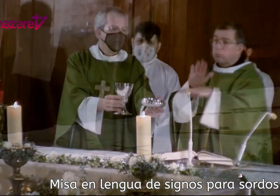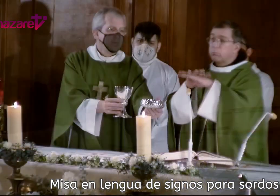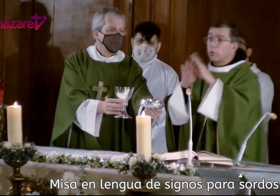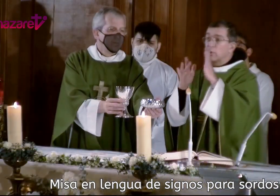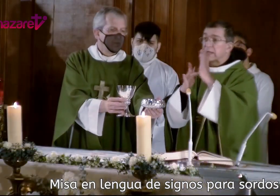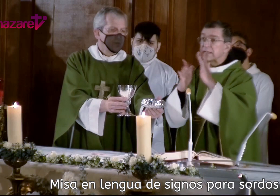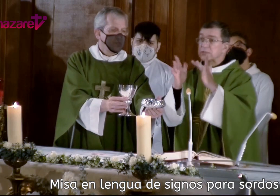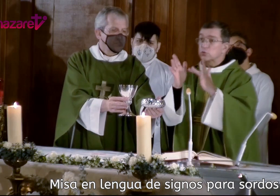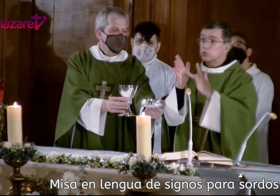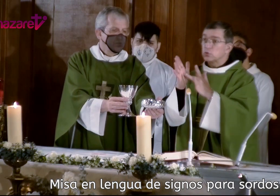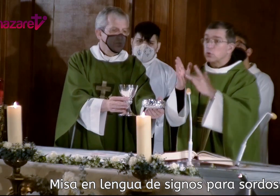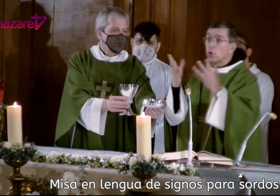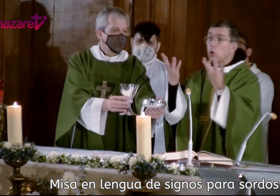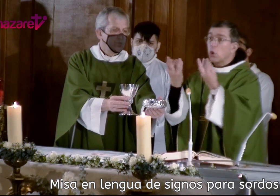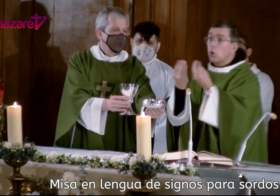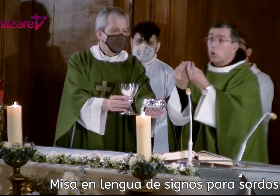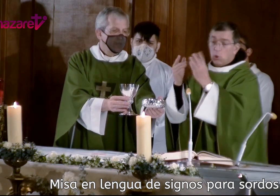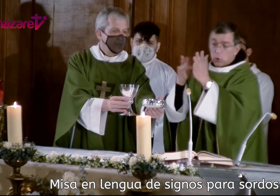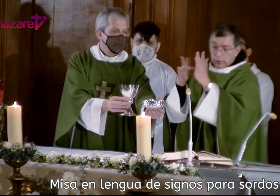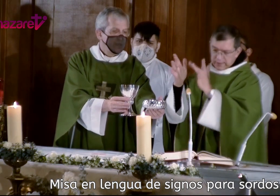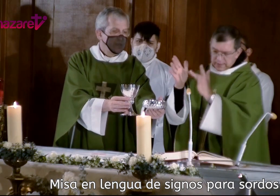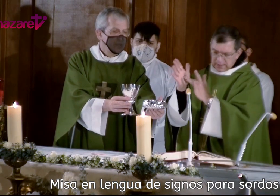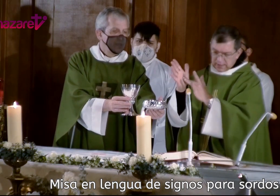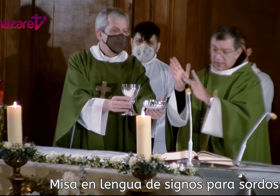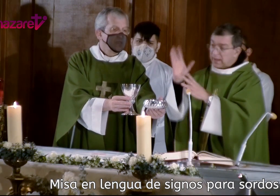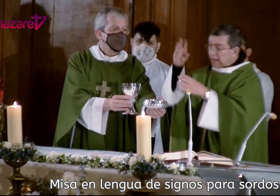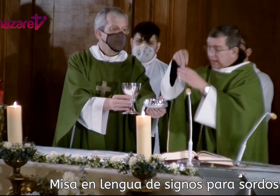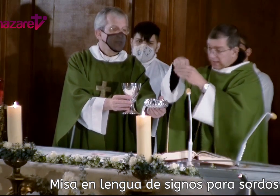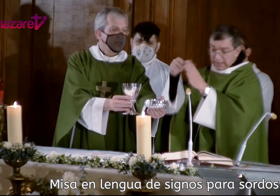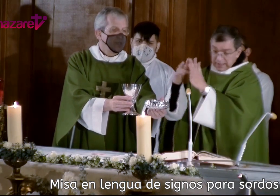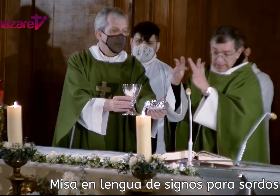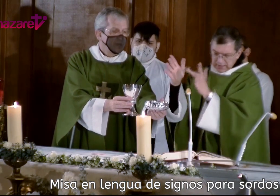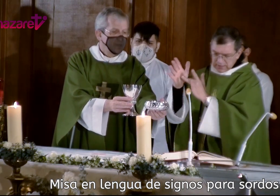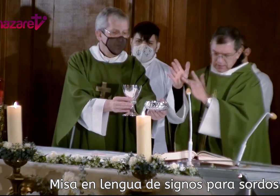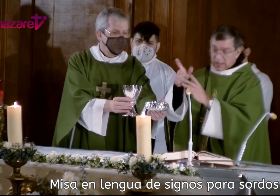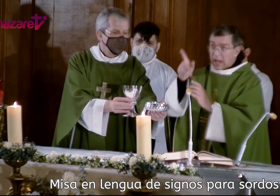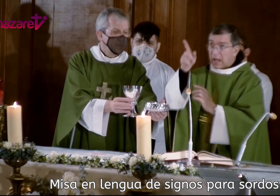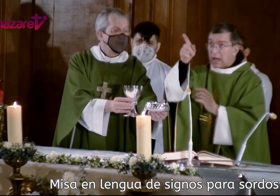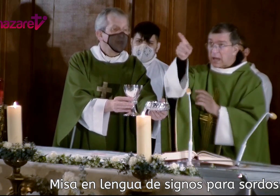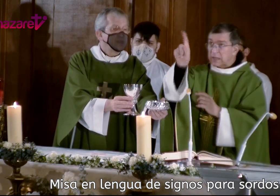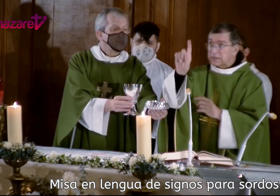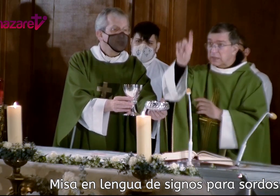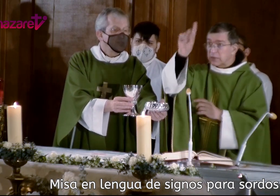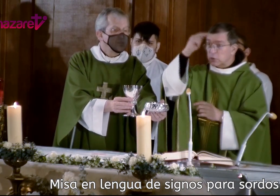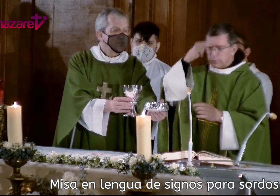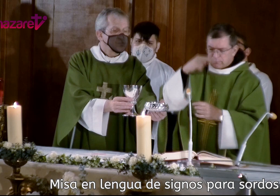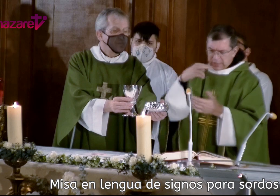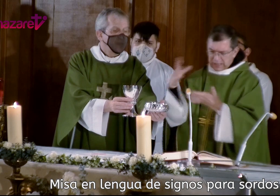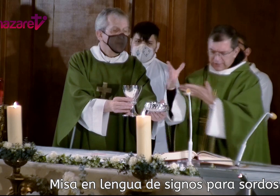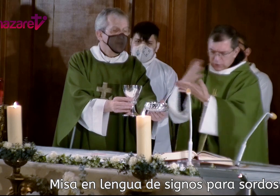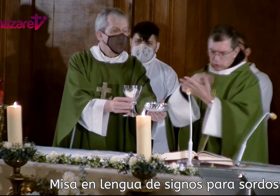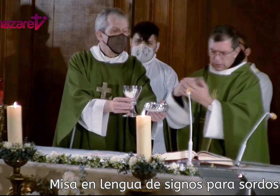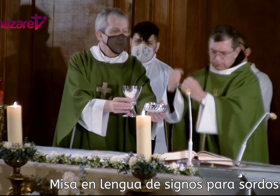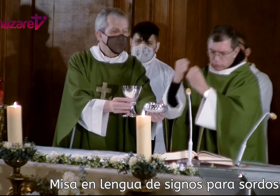Por Cristo, con él y en él, a ti Dios Padre